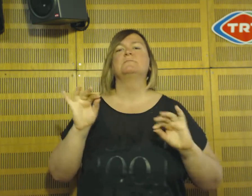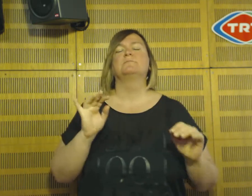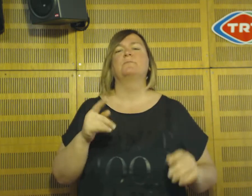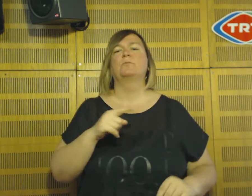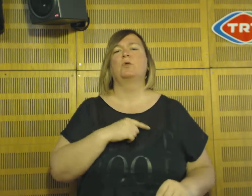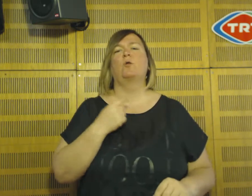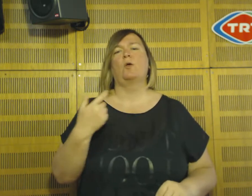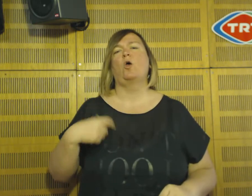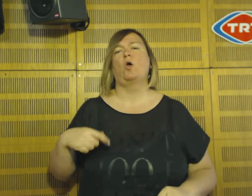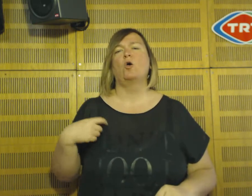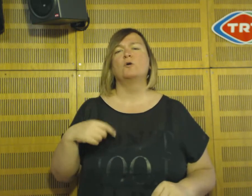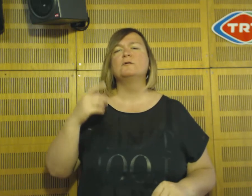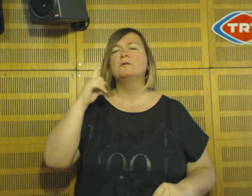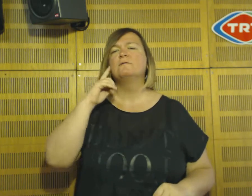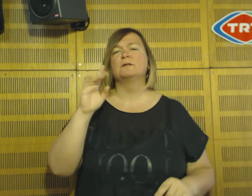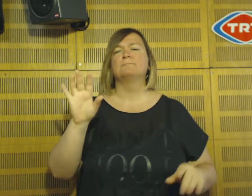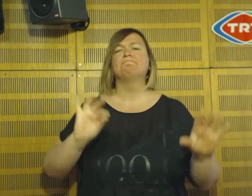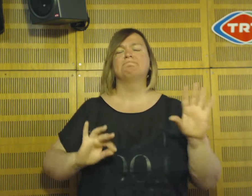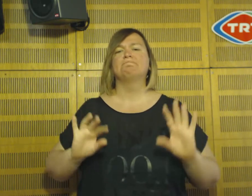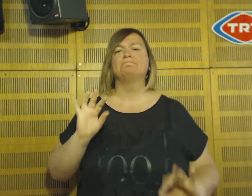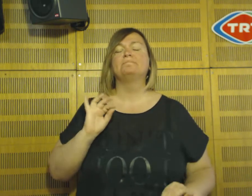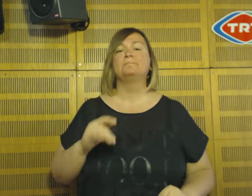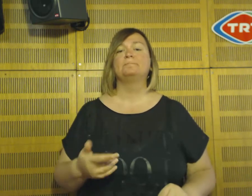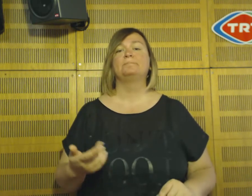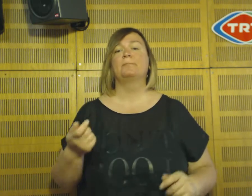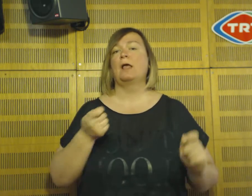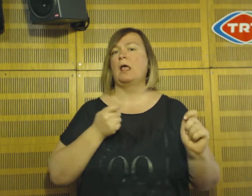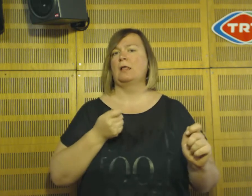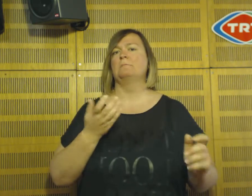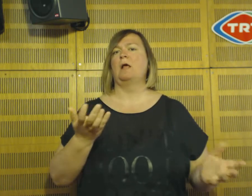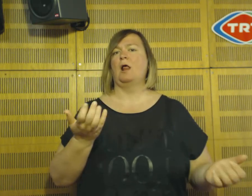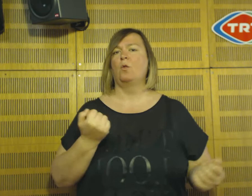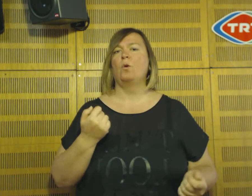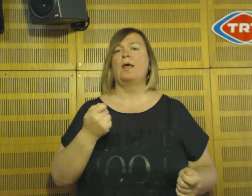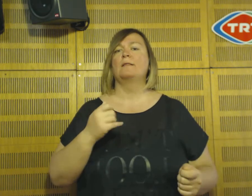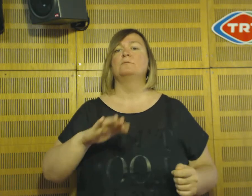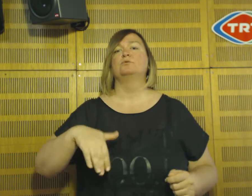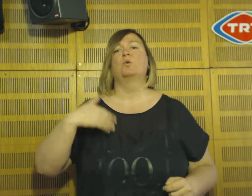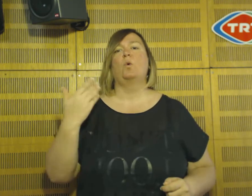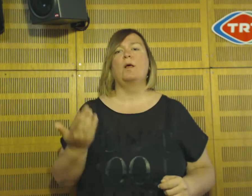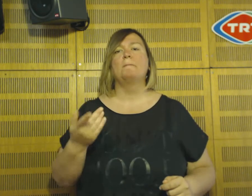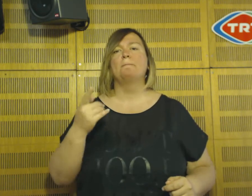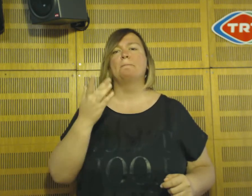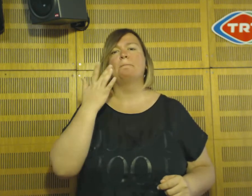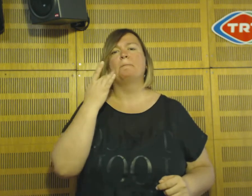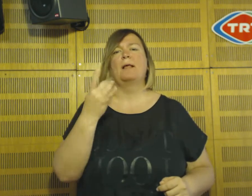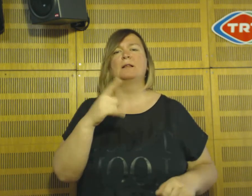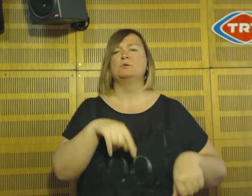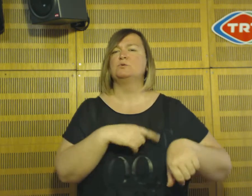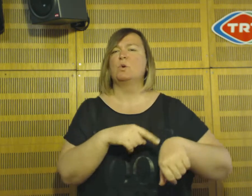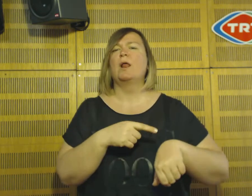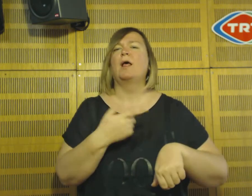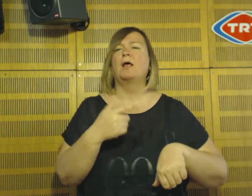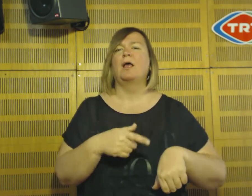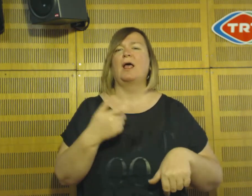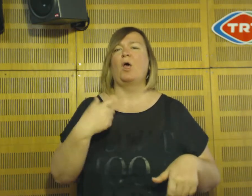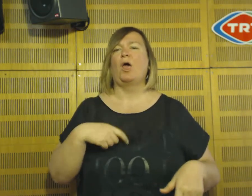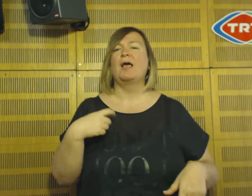özel sektör mantığıyla bir seçim yapılıyor. Eğitim alınıyorlar. Eğitim sonrası da belli bir sürede özel sektörde